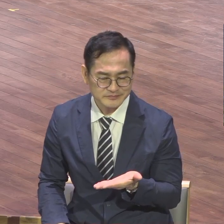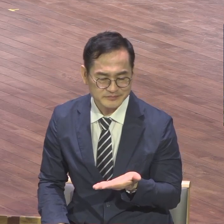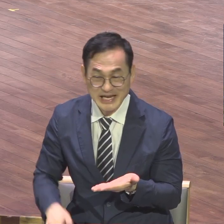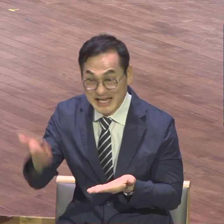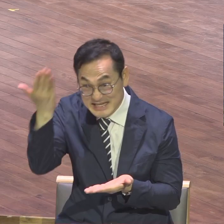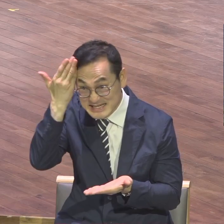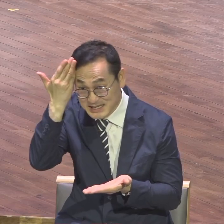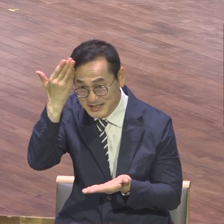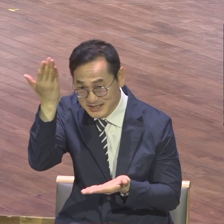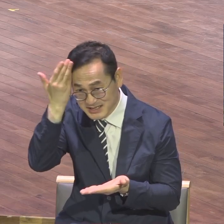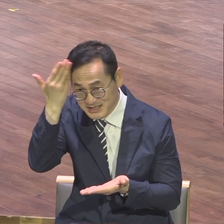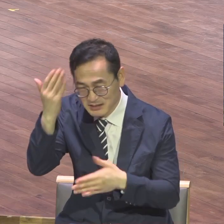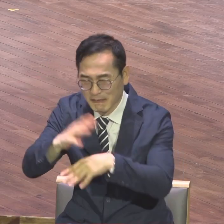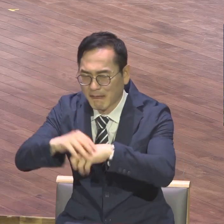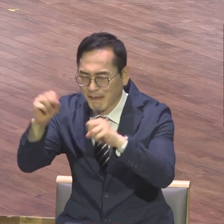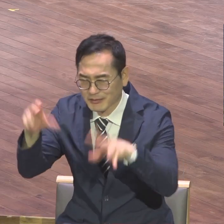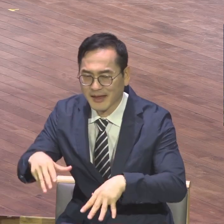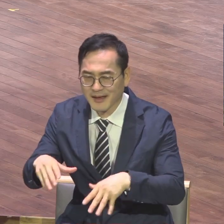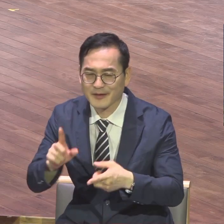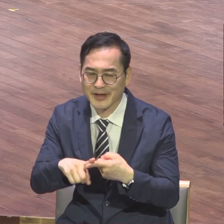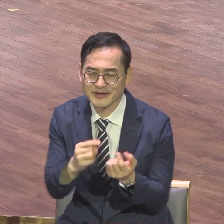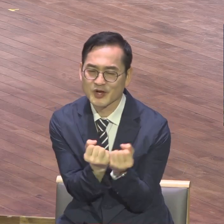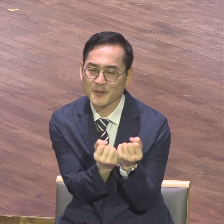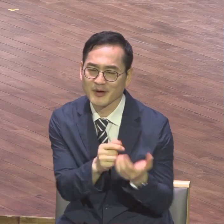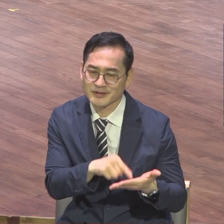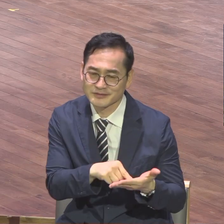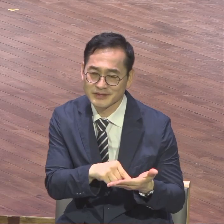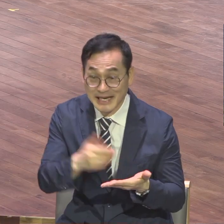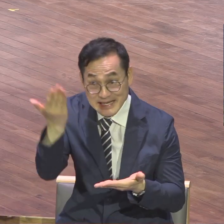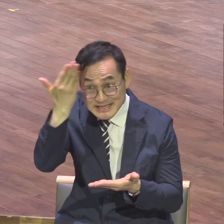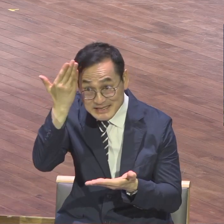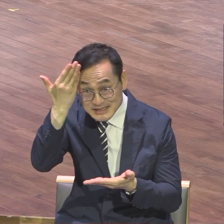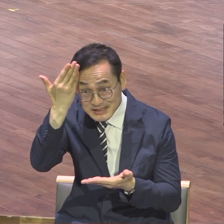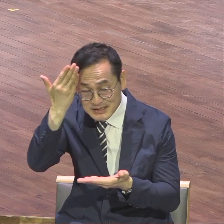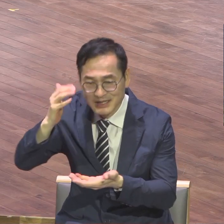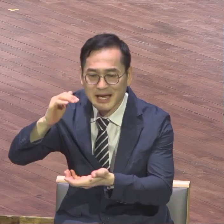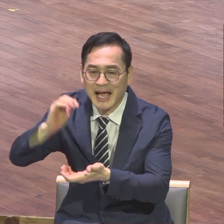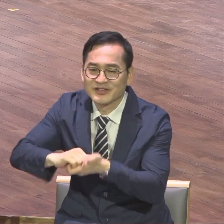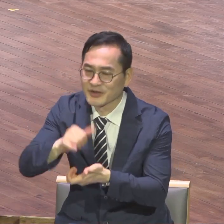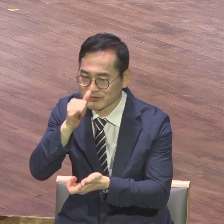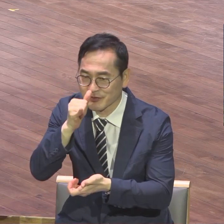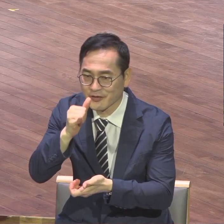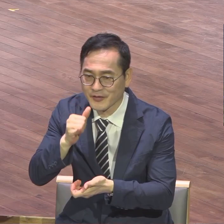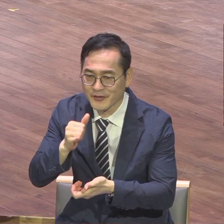모든 지식에는 한정된 수명이 있어서